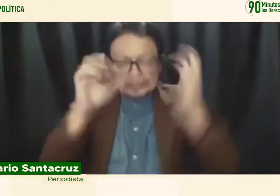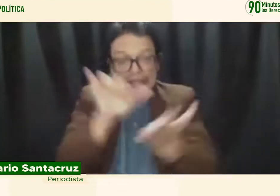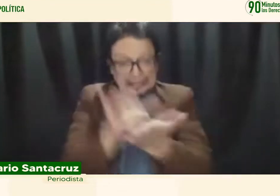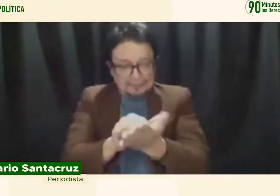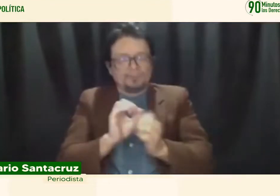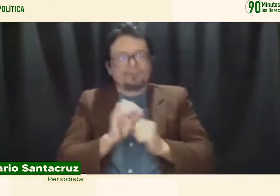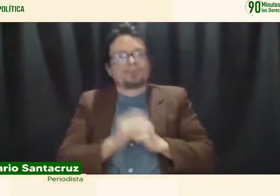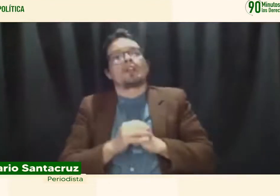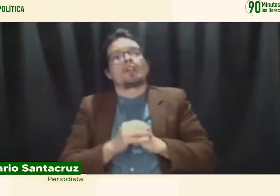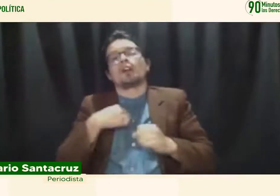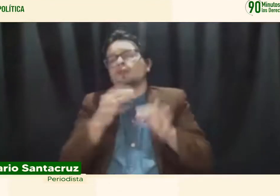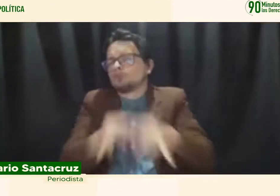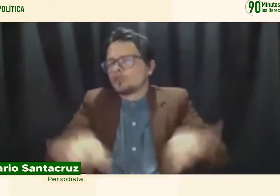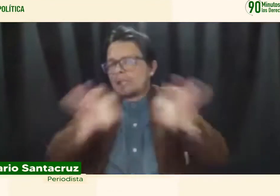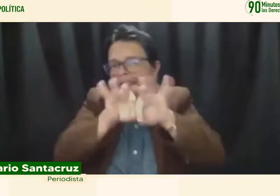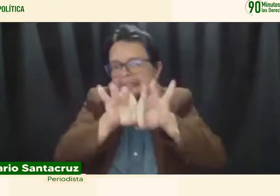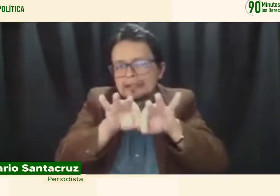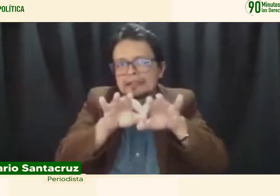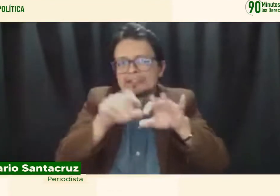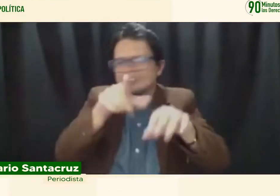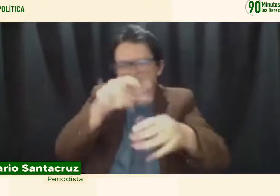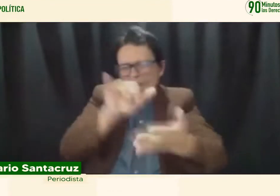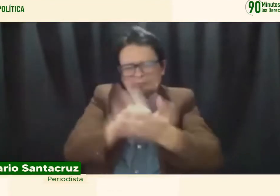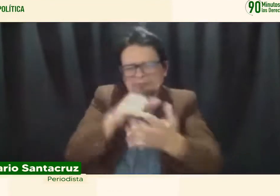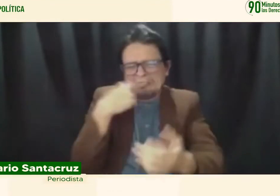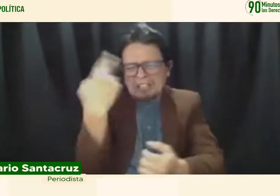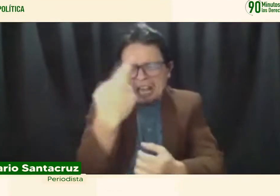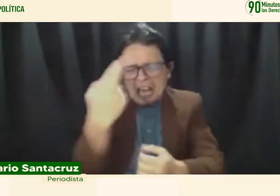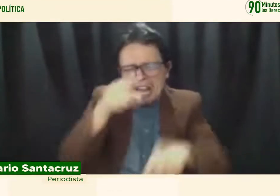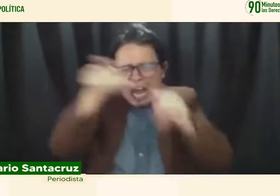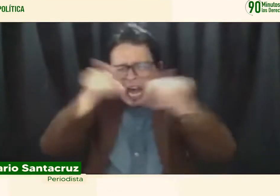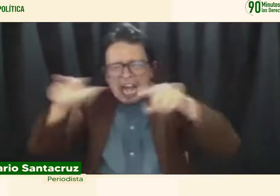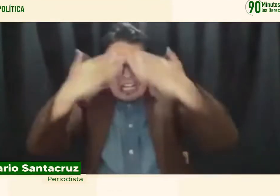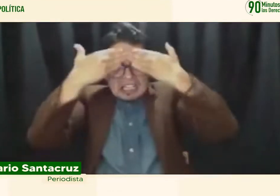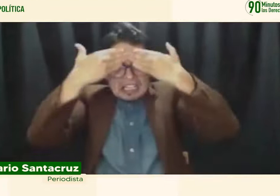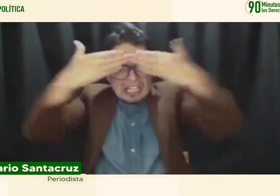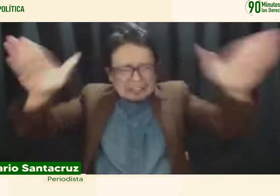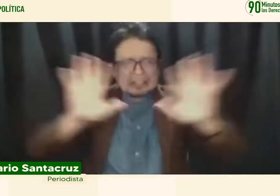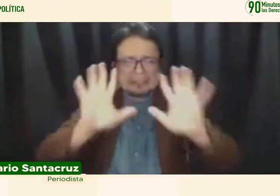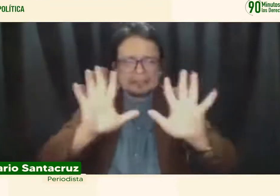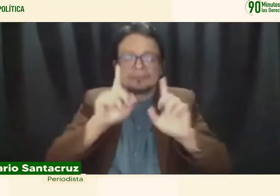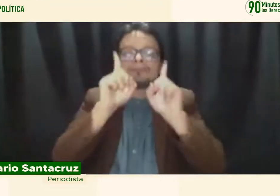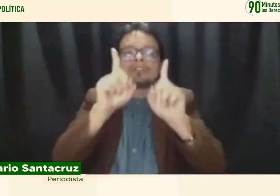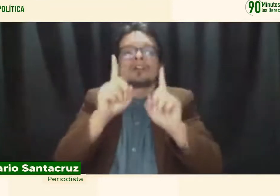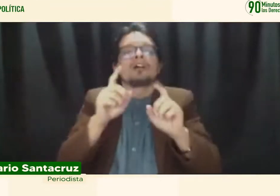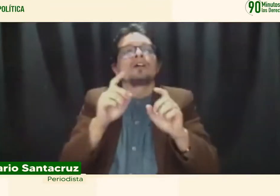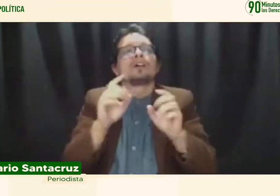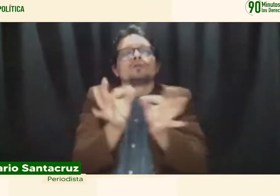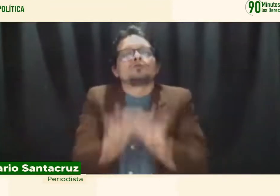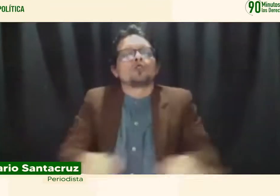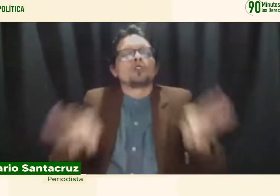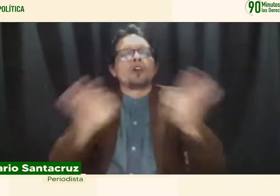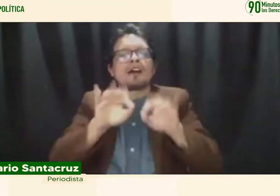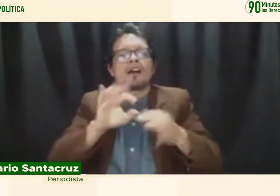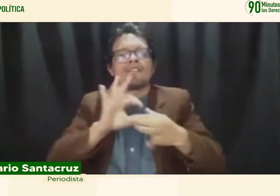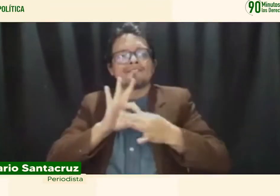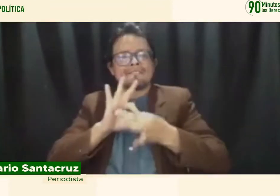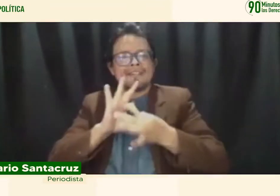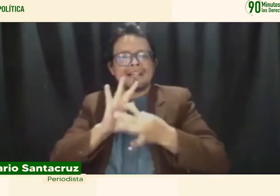destacados que se generó para generar un tipo de conocimiento nuevo ya yo creo que todos hemos hablado en términos democráticos yo creo que no hay